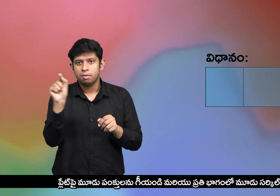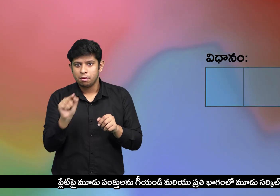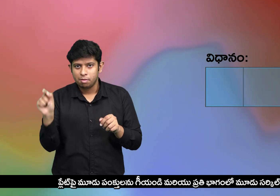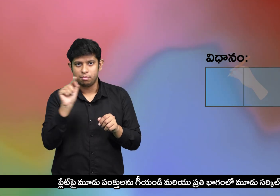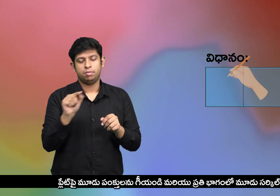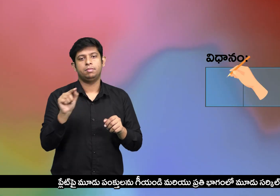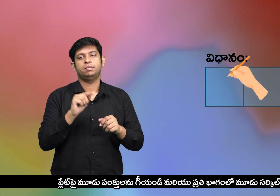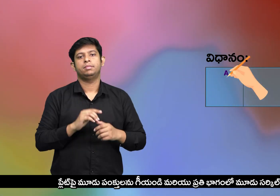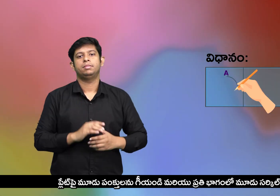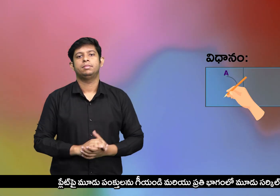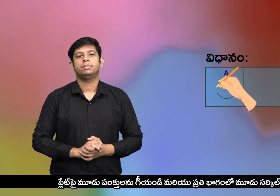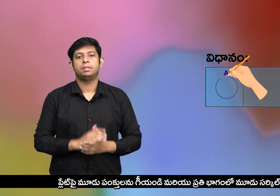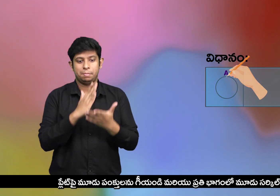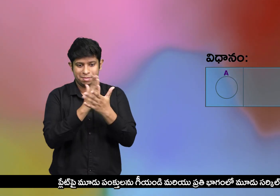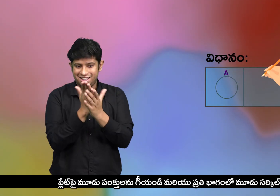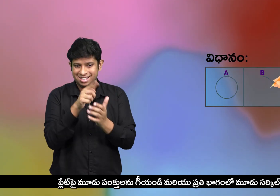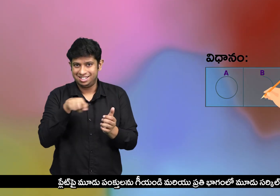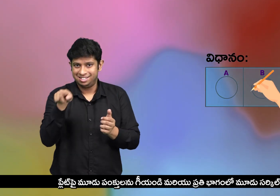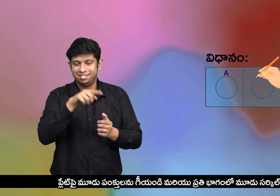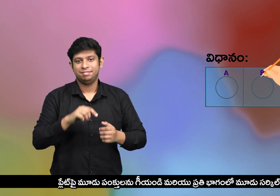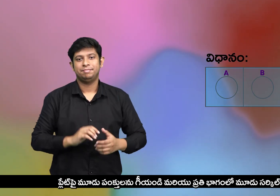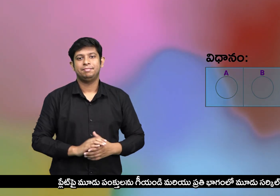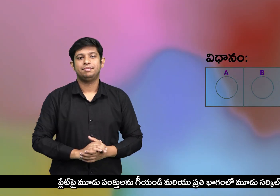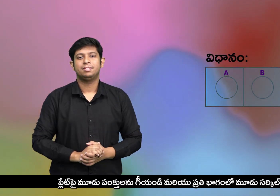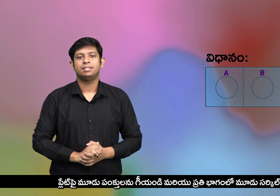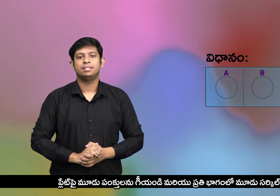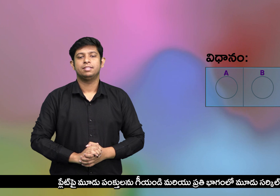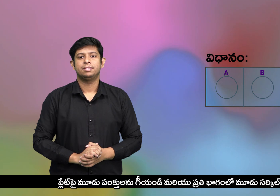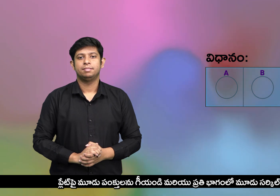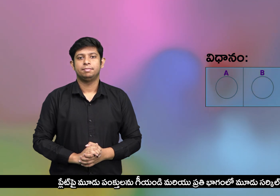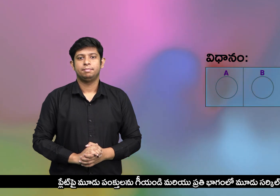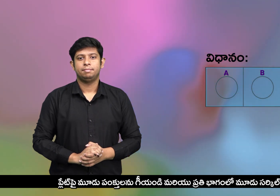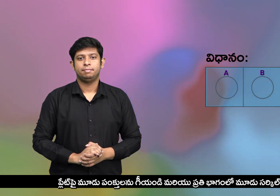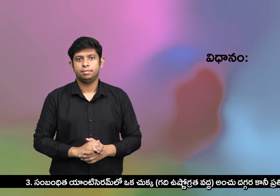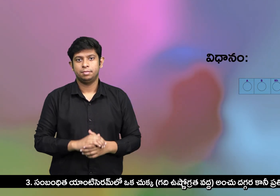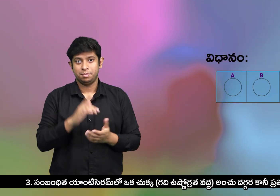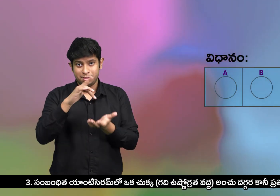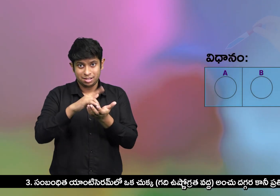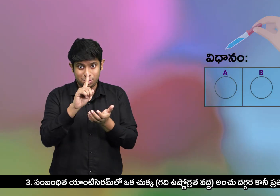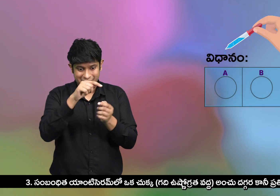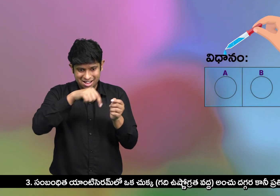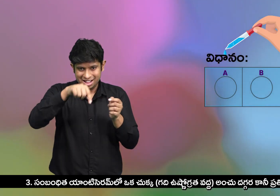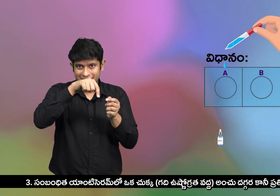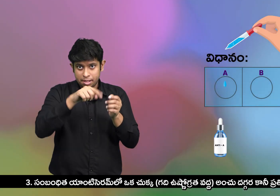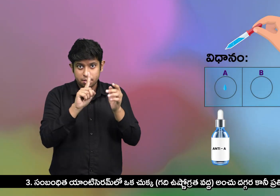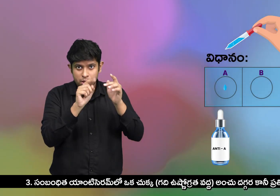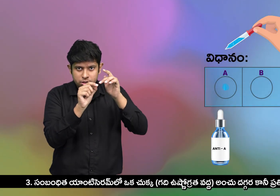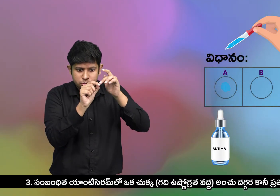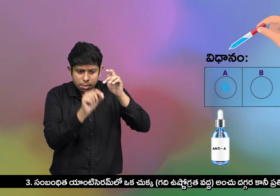పంక్తులను గీయండి మరియు ప్రతి భాగంలో 3 సర్కిళ్లను గీయండి. 3